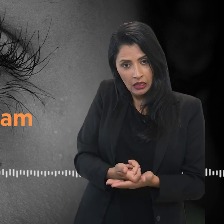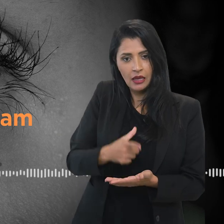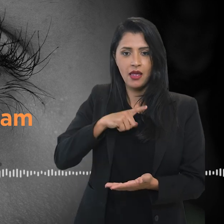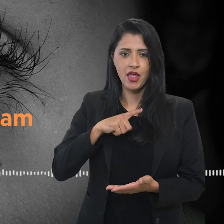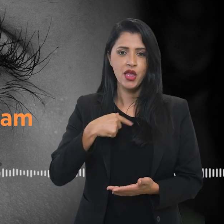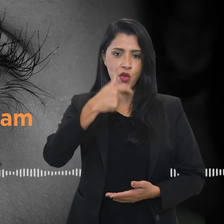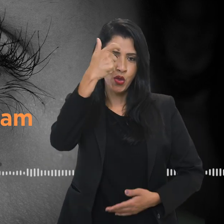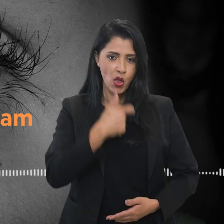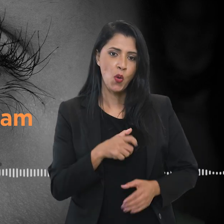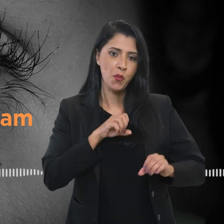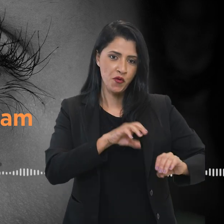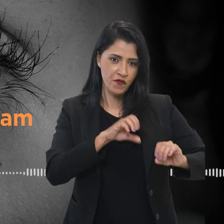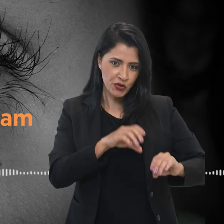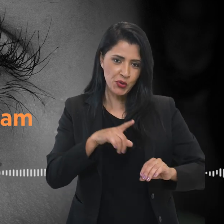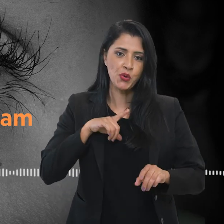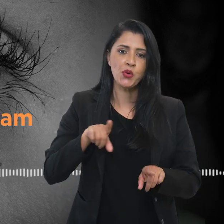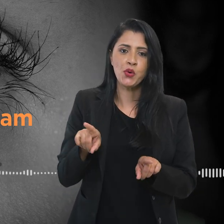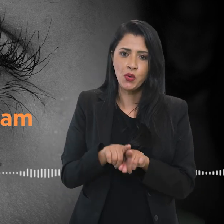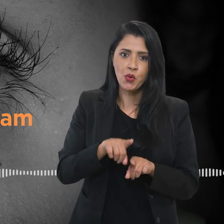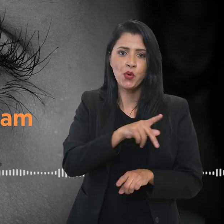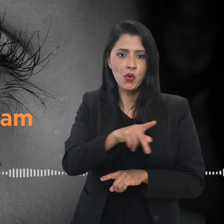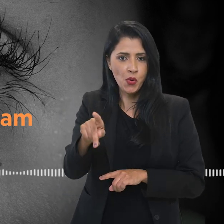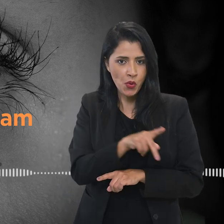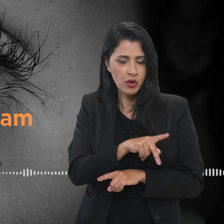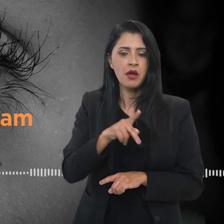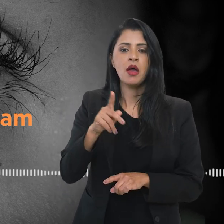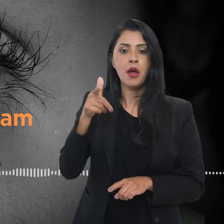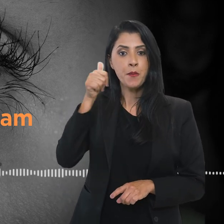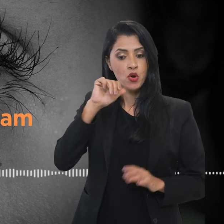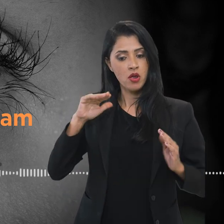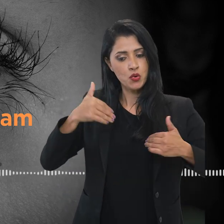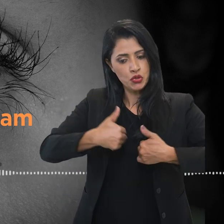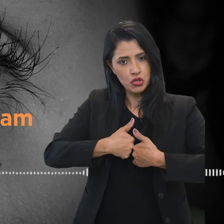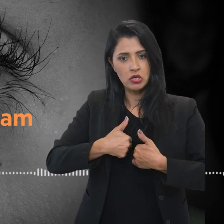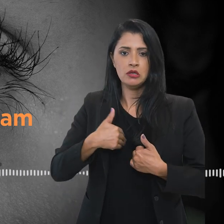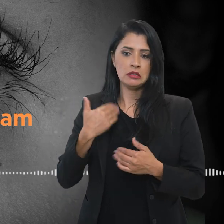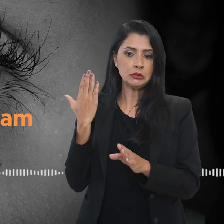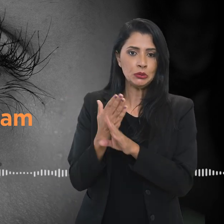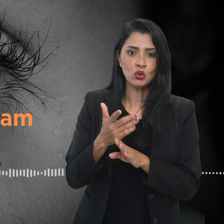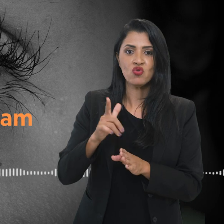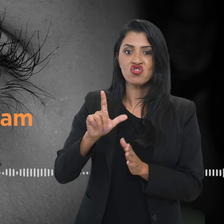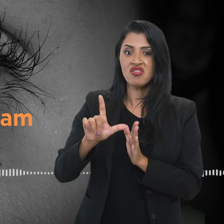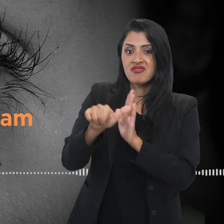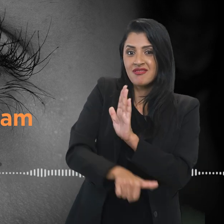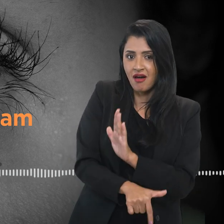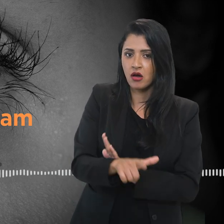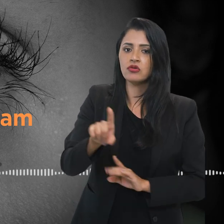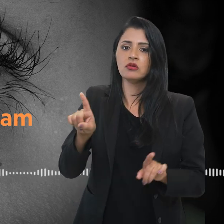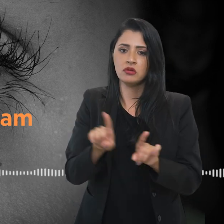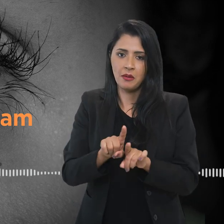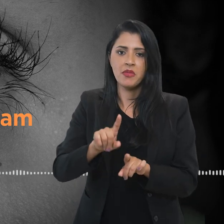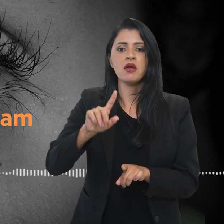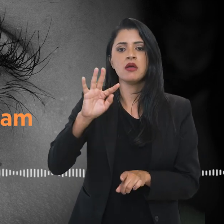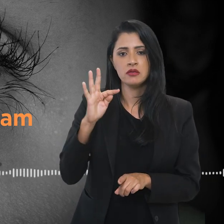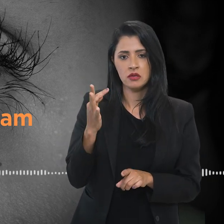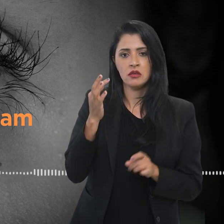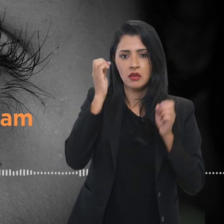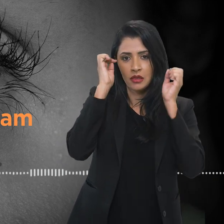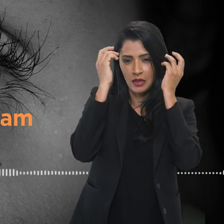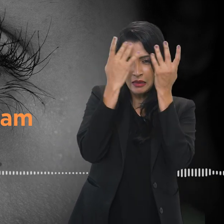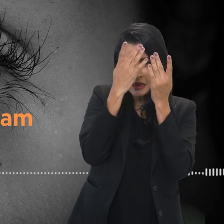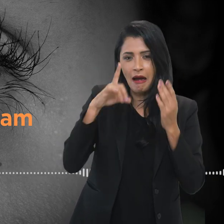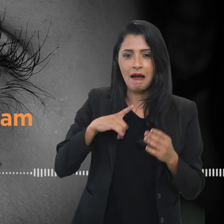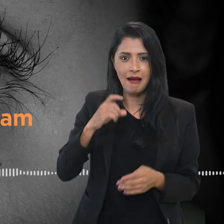sou educadora de formação, sou uma mulher autista diagnosticada tardiamente. Também tenho o diagnóstico de TDAH e